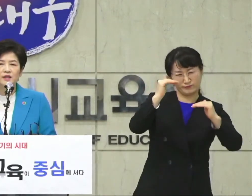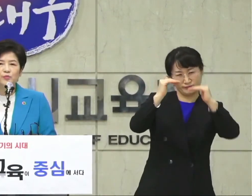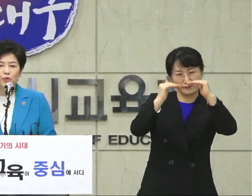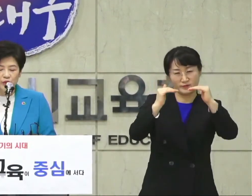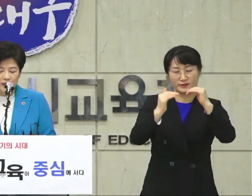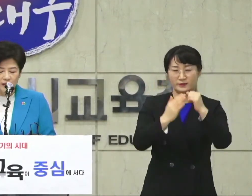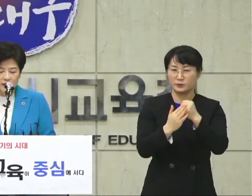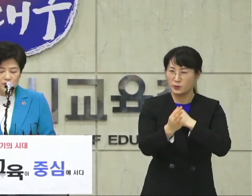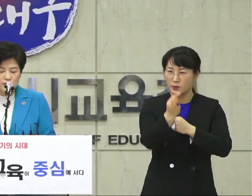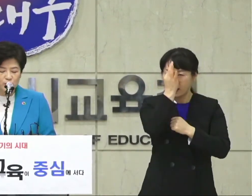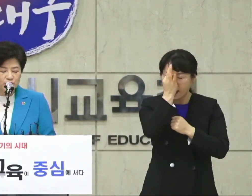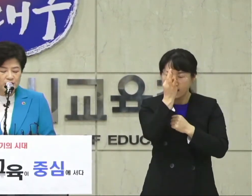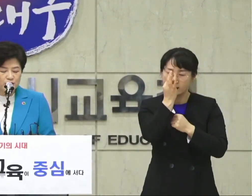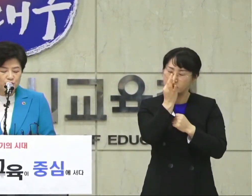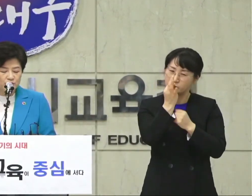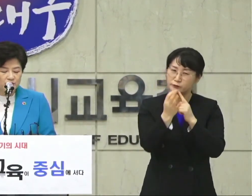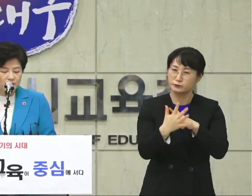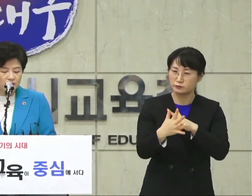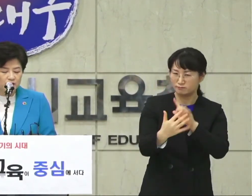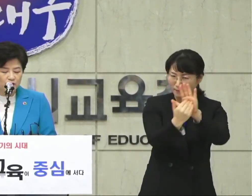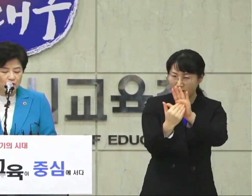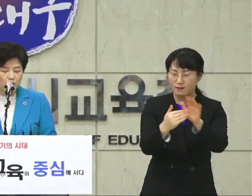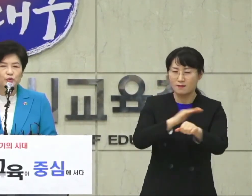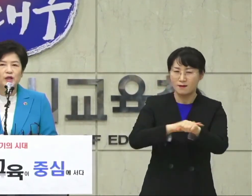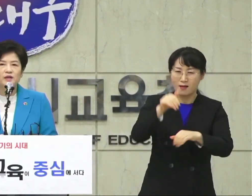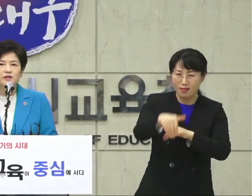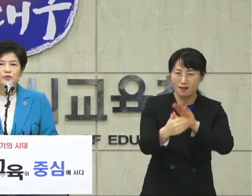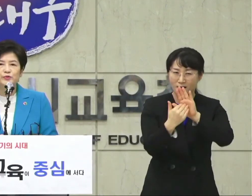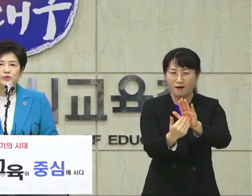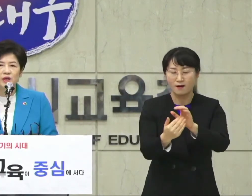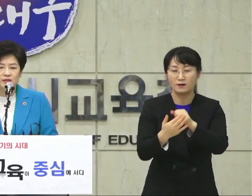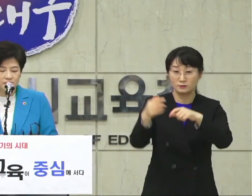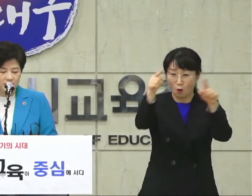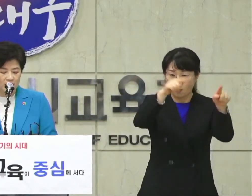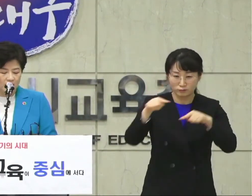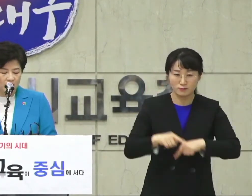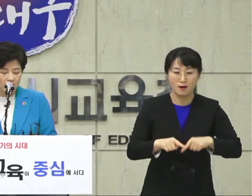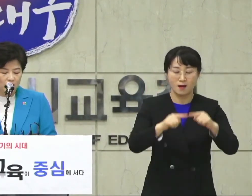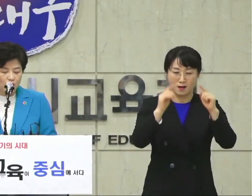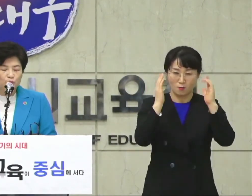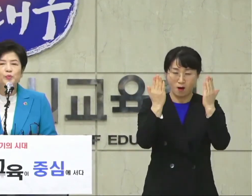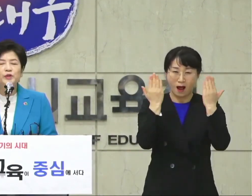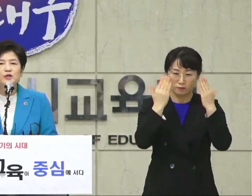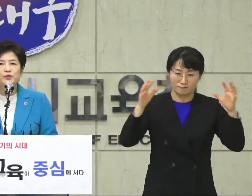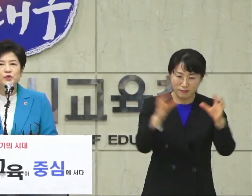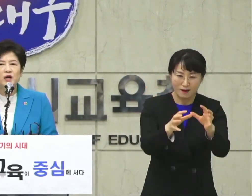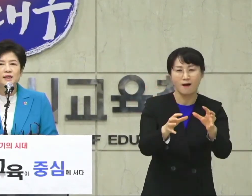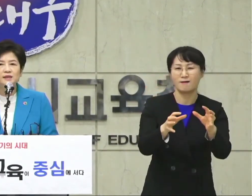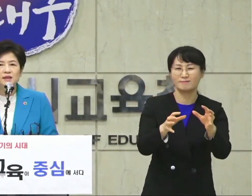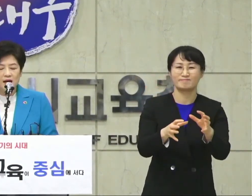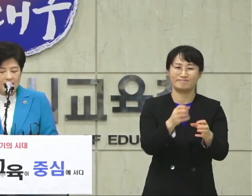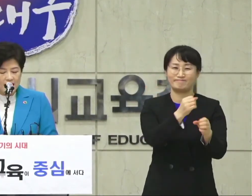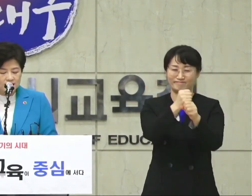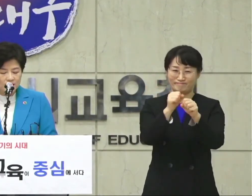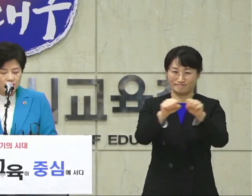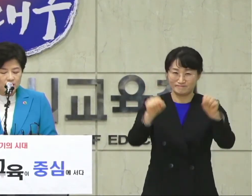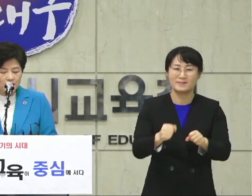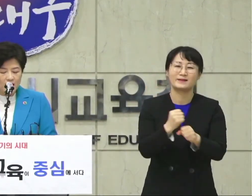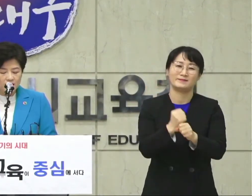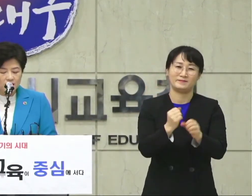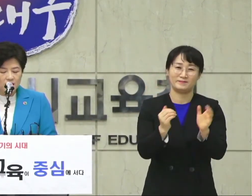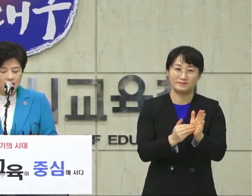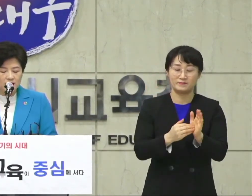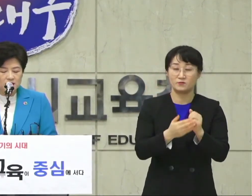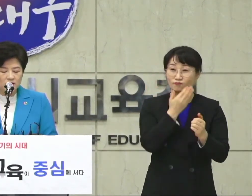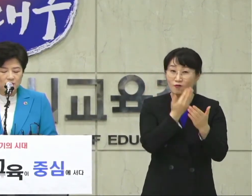K-EDU 방역 모델, 전국 최초 전면 등교 모델을 구축했습니다. 무엇보다 중요한